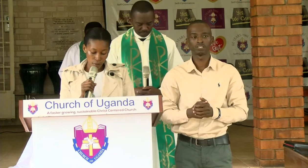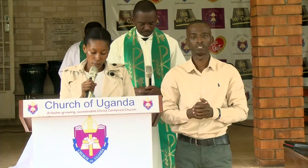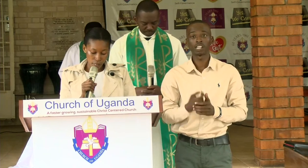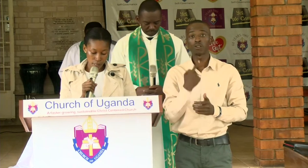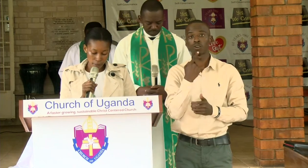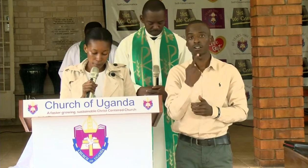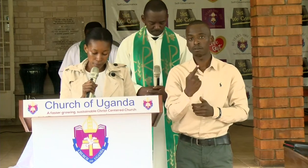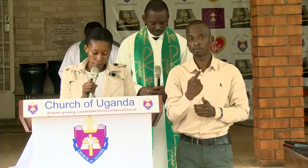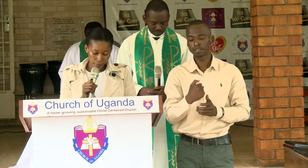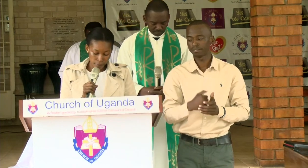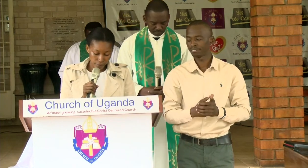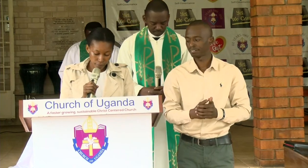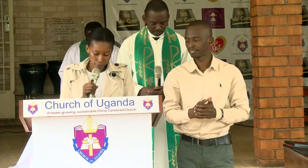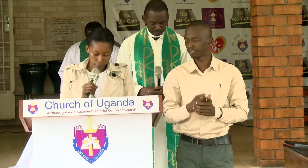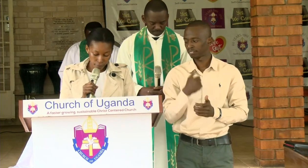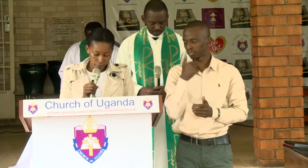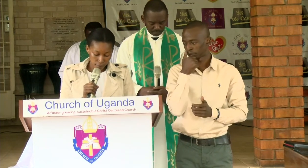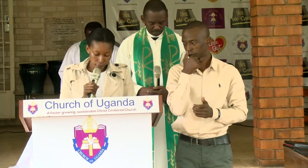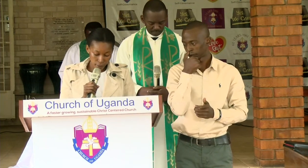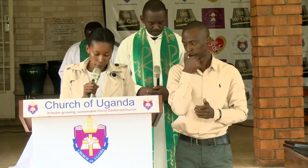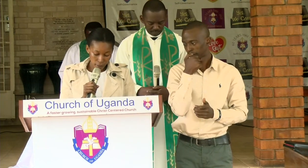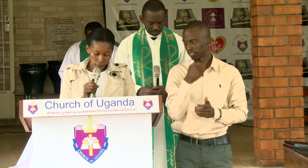wagamba weewati.